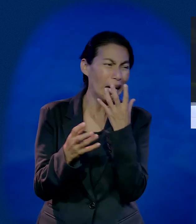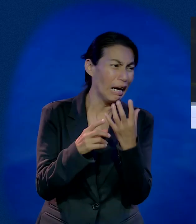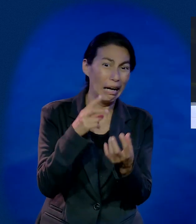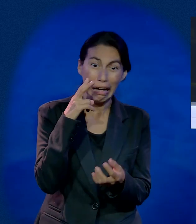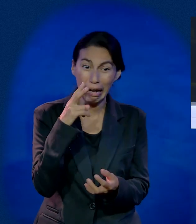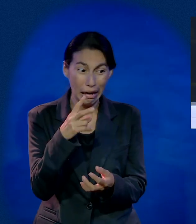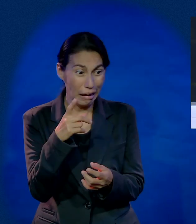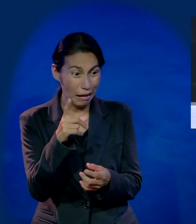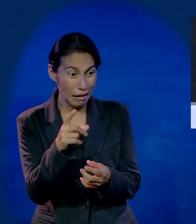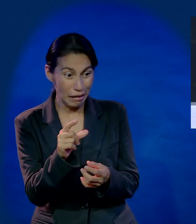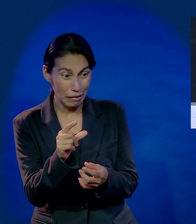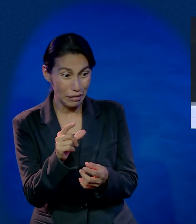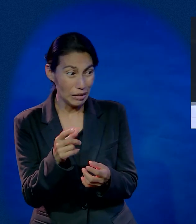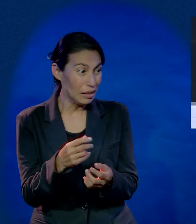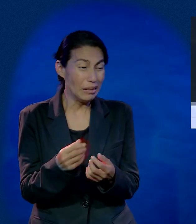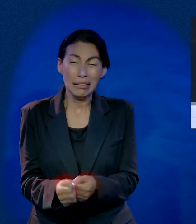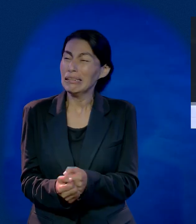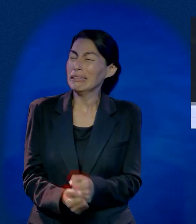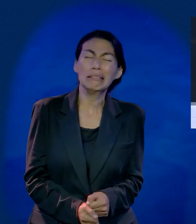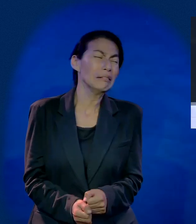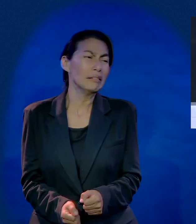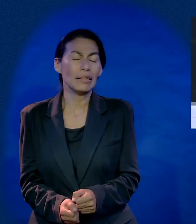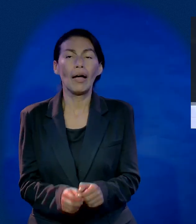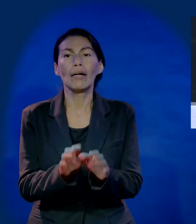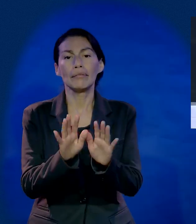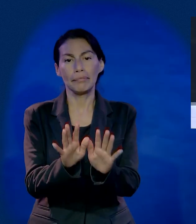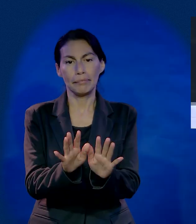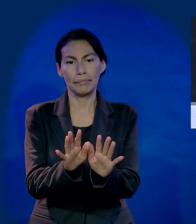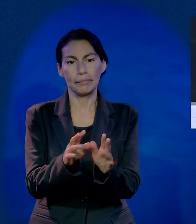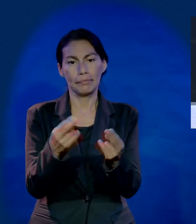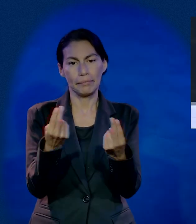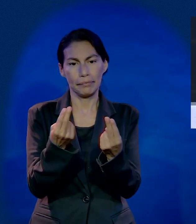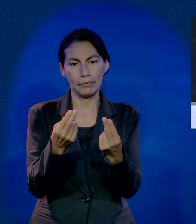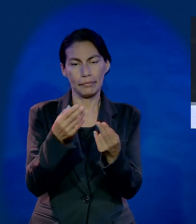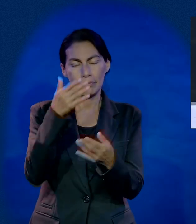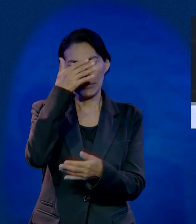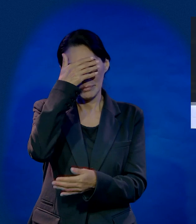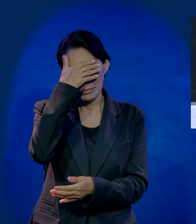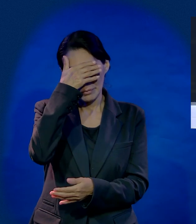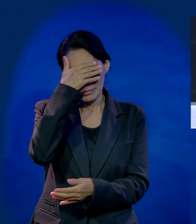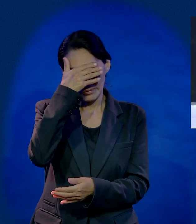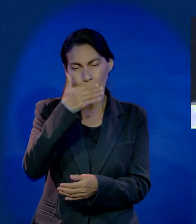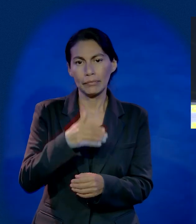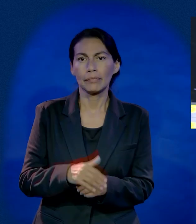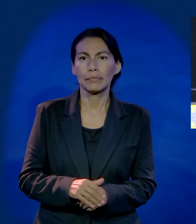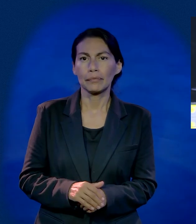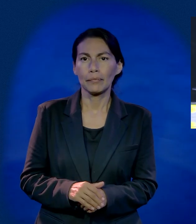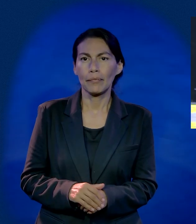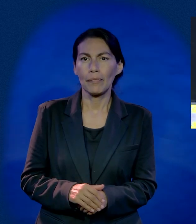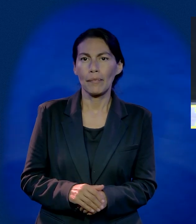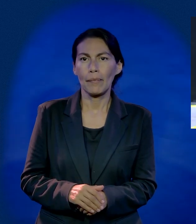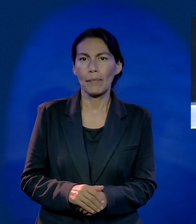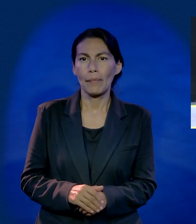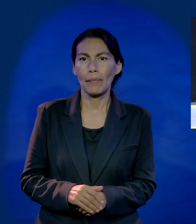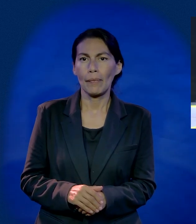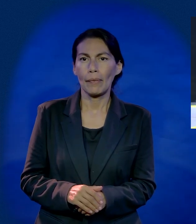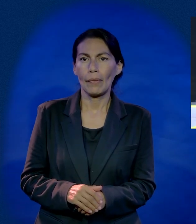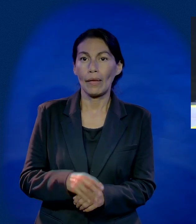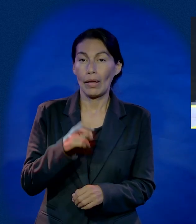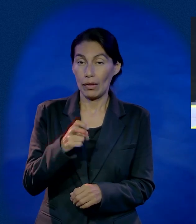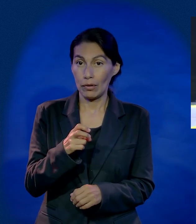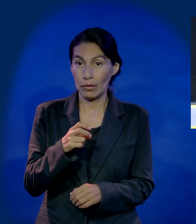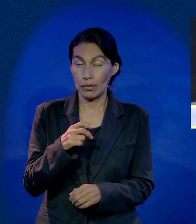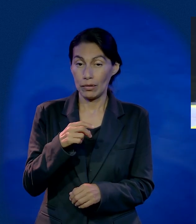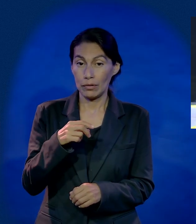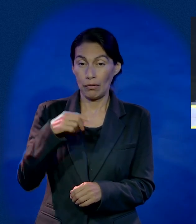fila. La niña, no, oh, ve la aguja, empieza a alterarse. Dice, no, no, esto no está funcionando. Vamos a tener que cubrirle sus